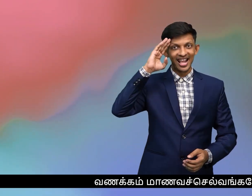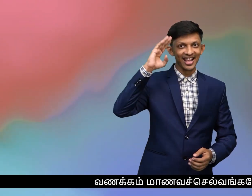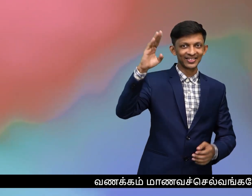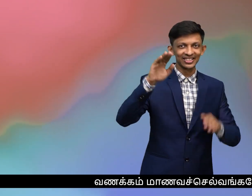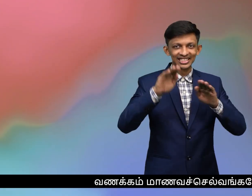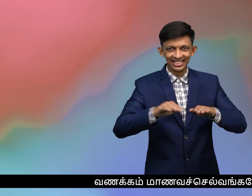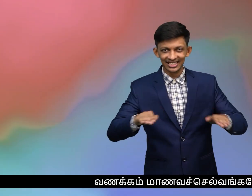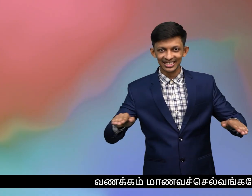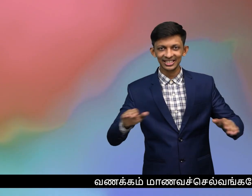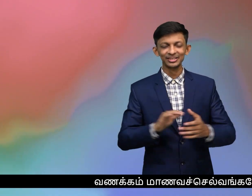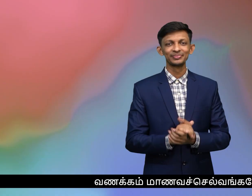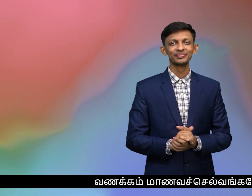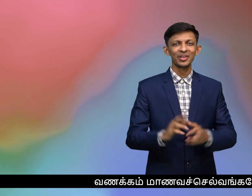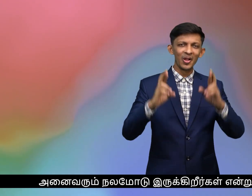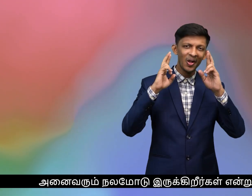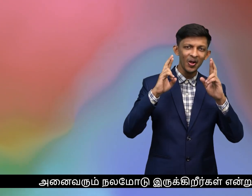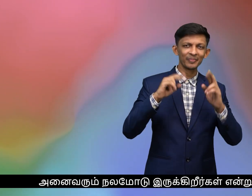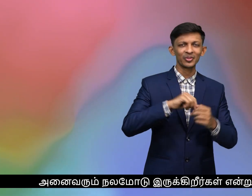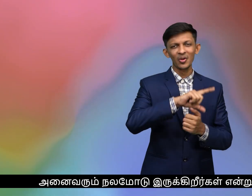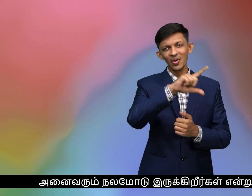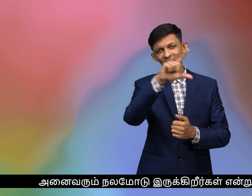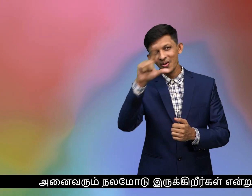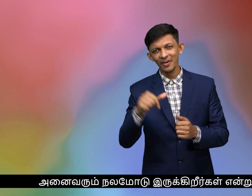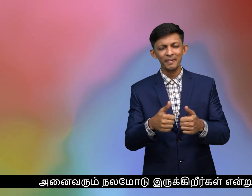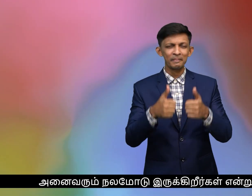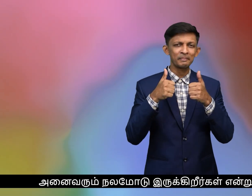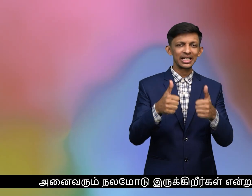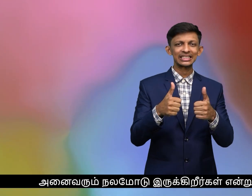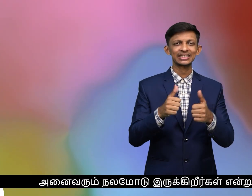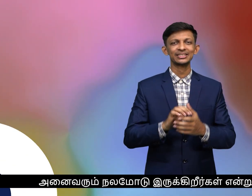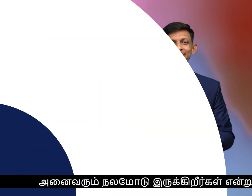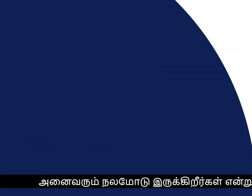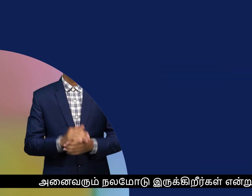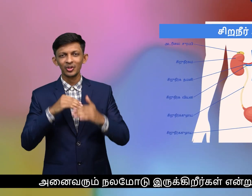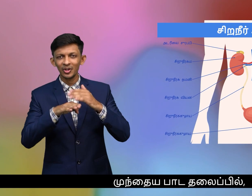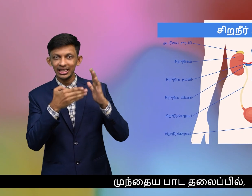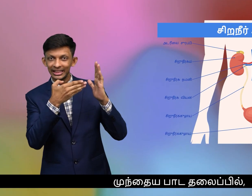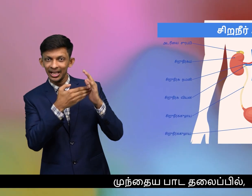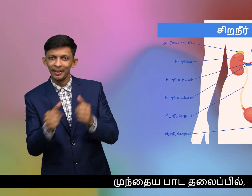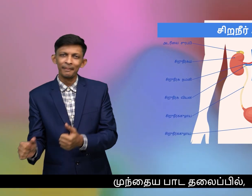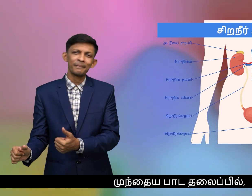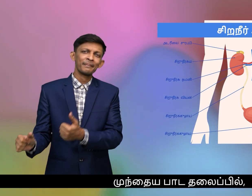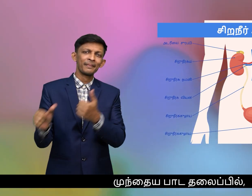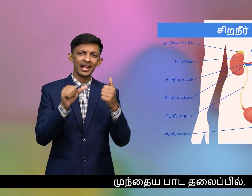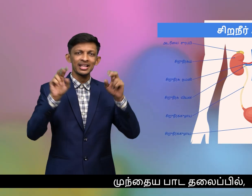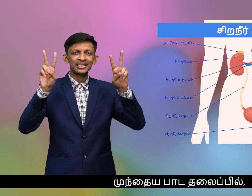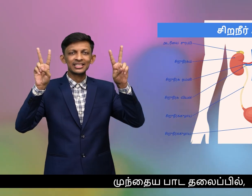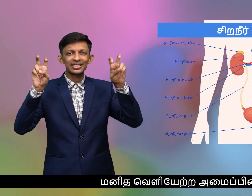வணக்கம் மாணவ செல்வங்களே! அனைவரும் நலமோடு இருக்கிறீர்கள் என்று நம்புகிறேன். முந்தைய பாடத்தலைப்பில்